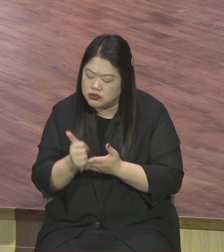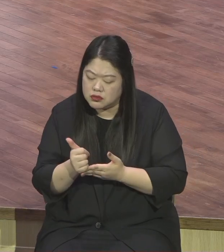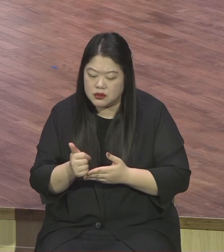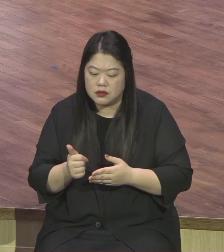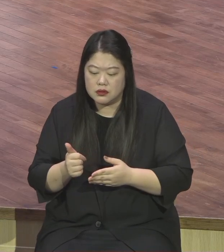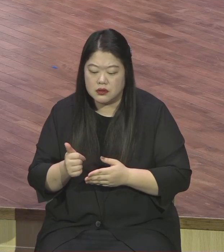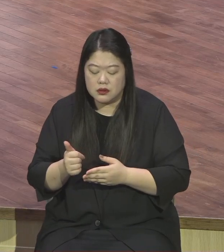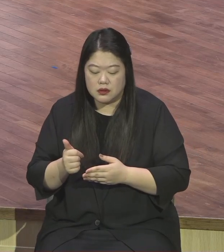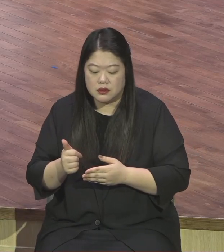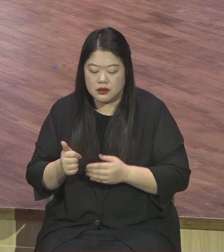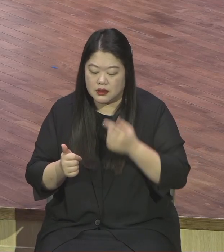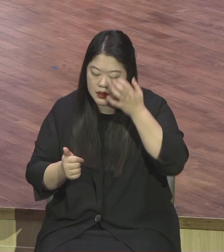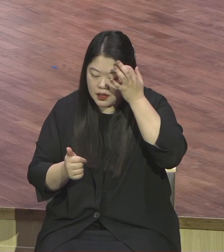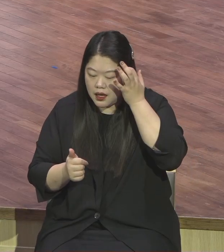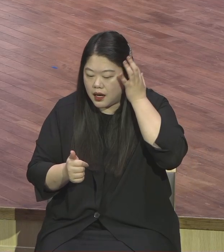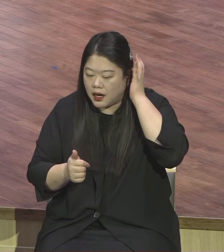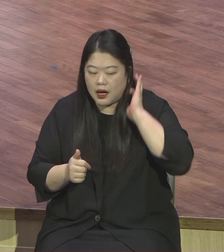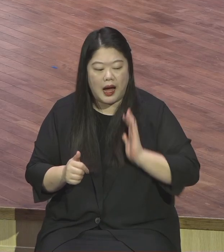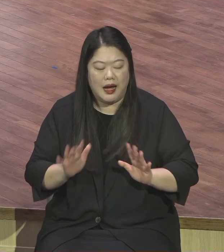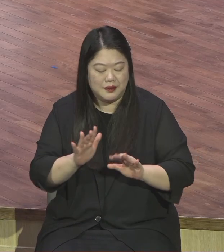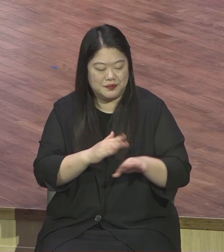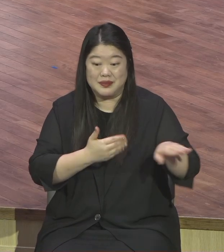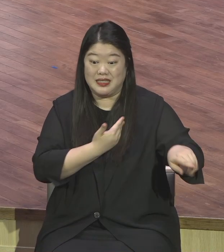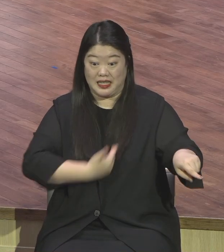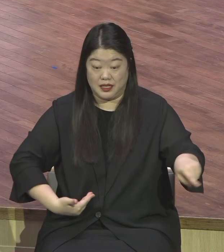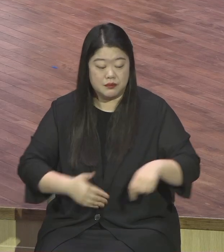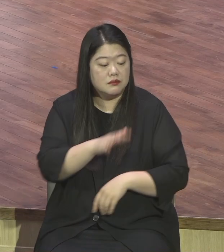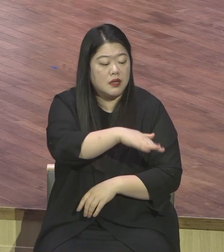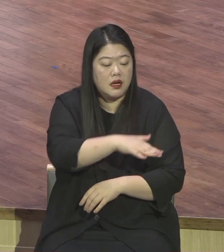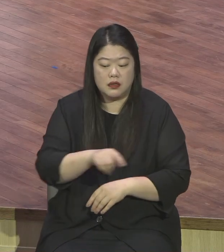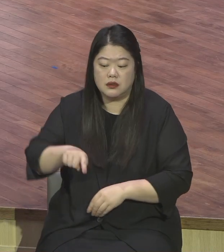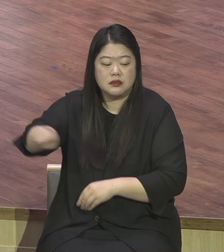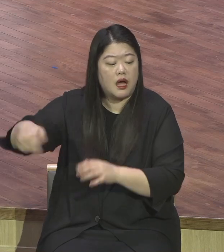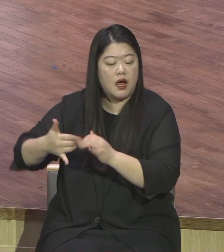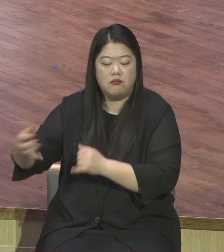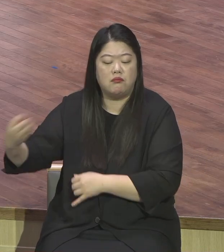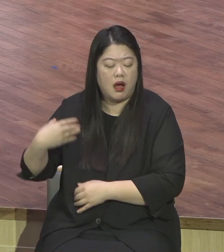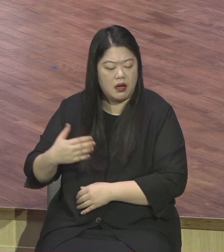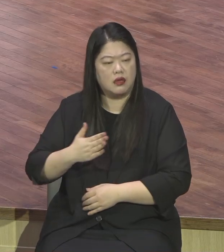나를 누구라 하느냐라고 하는 질문에 이때 시몬